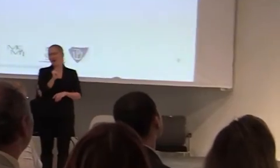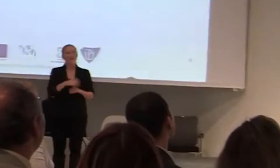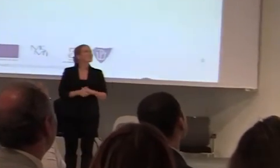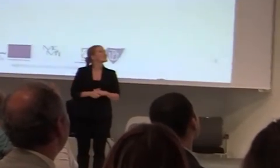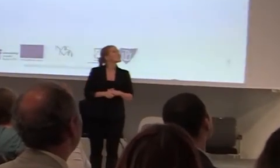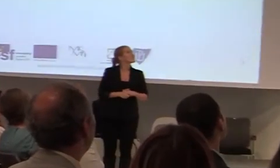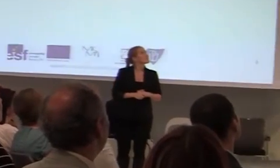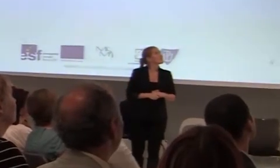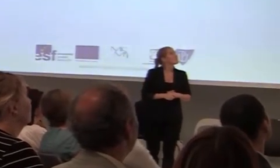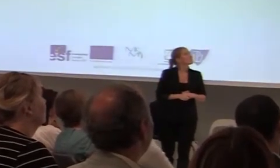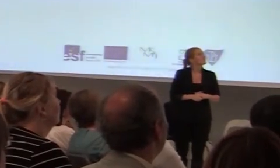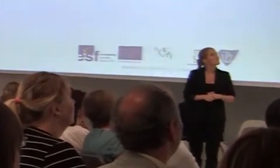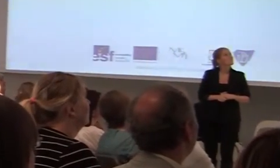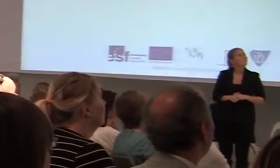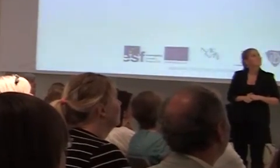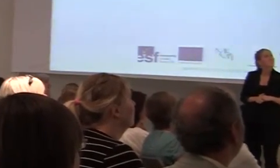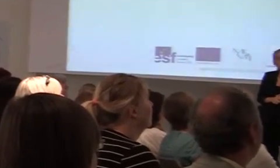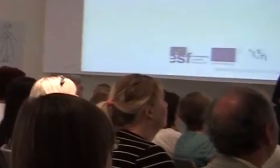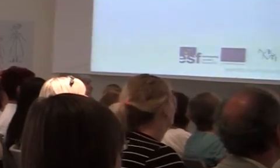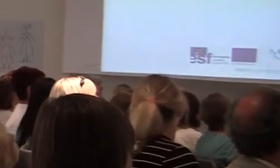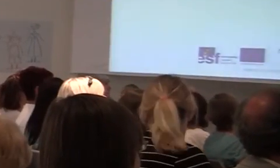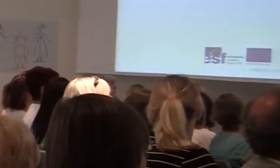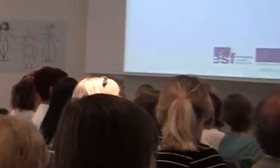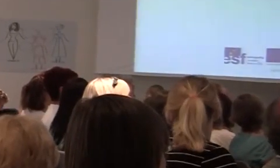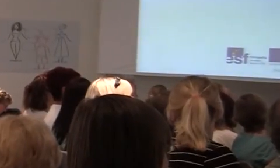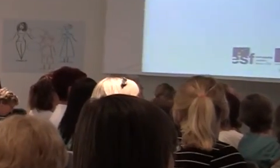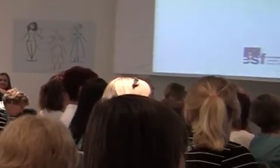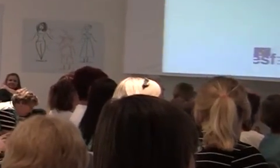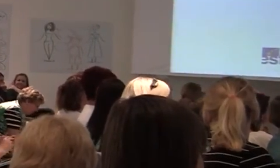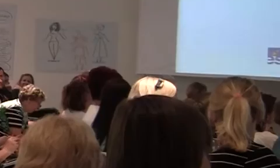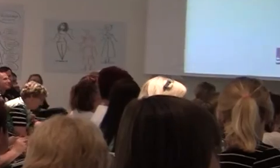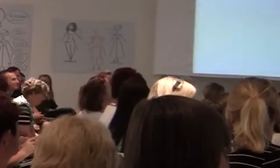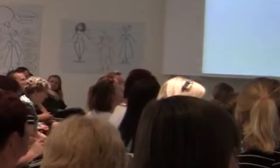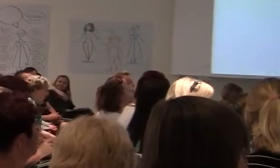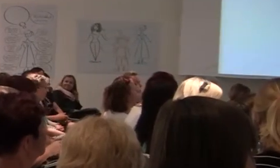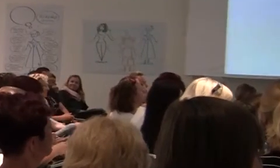na ten text. Taky chodíte dne po třídě, v století páry.